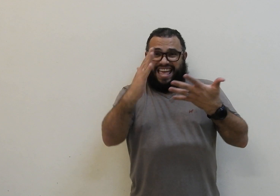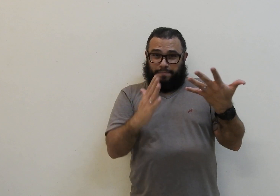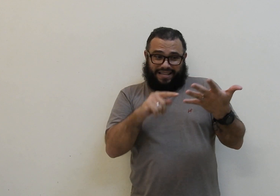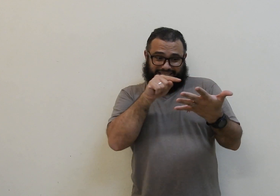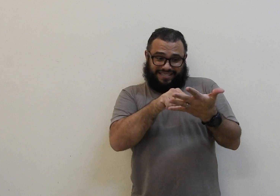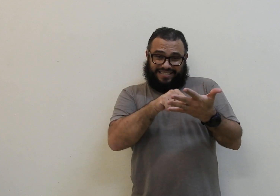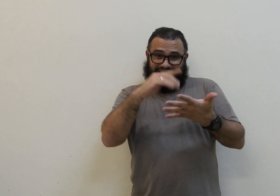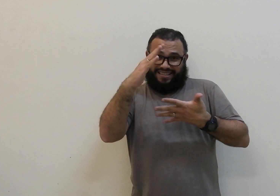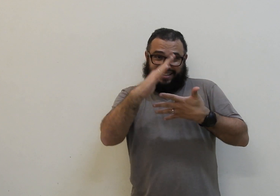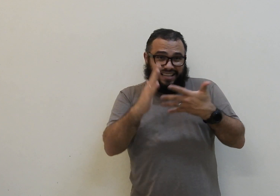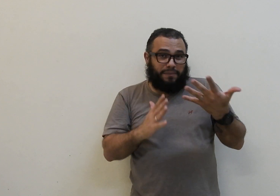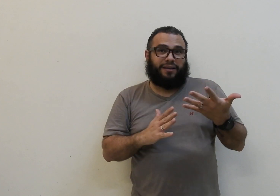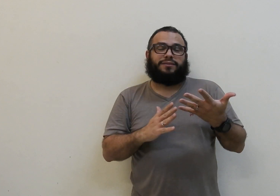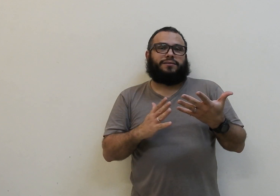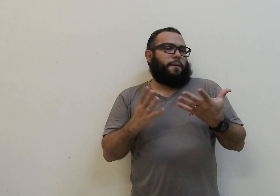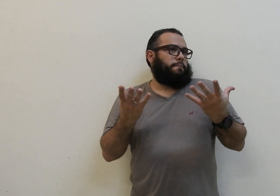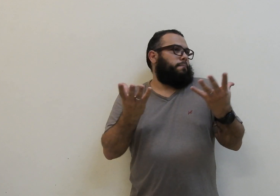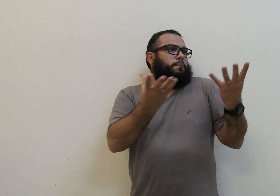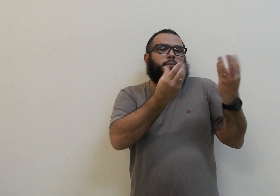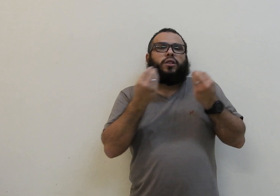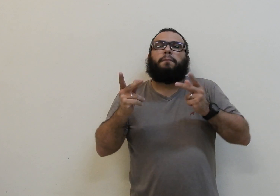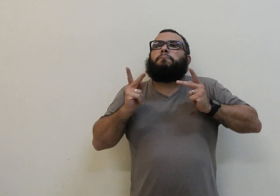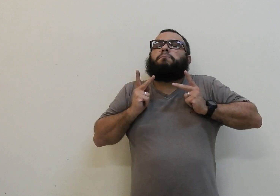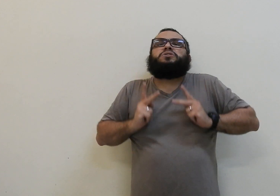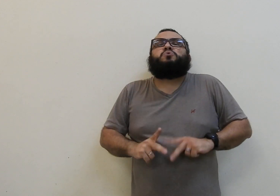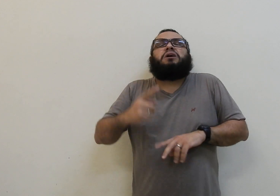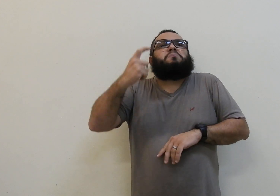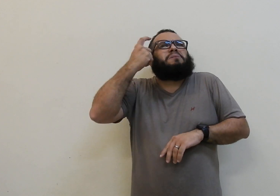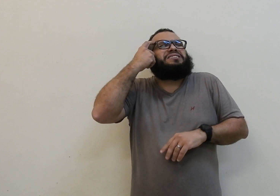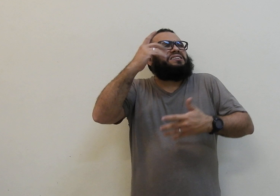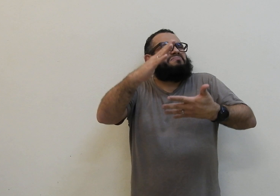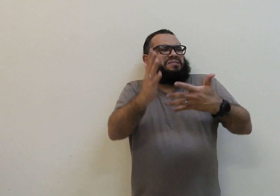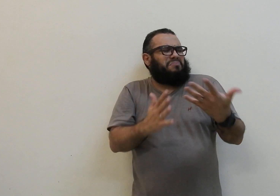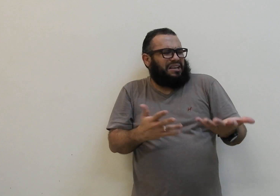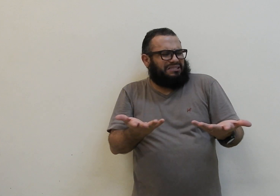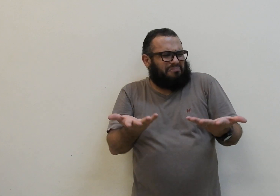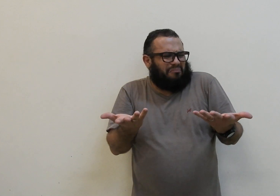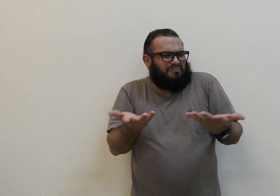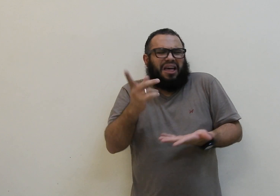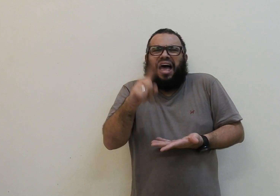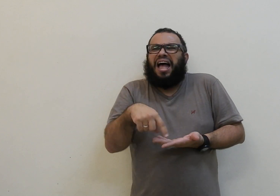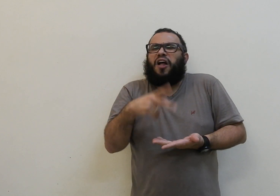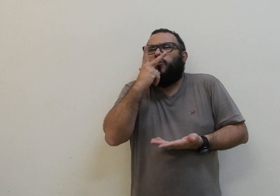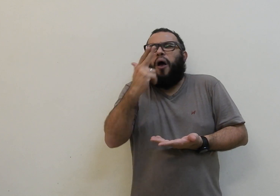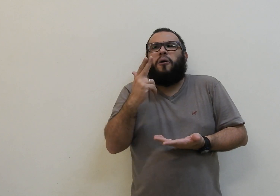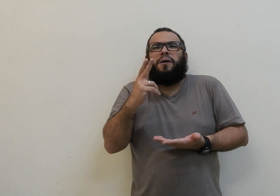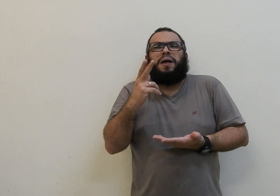compreender o que é essa língua e aprender um pouco dela. a maioria das pessoas,